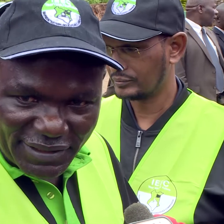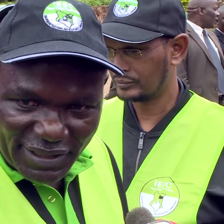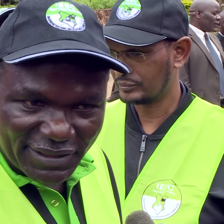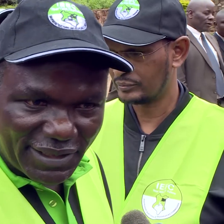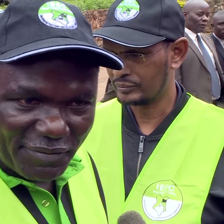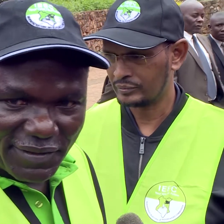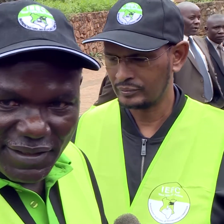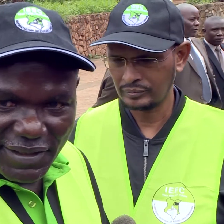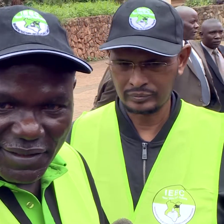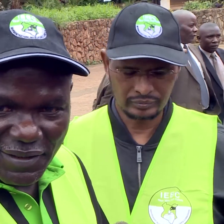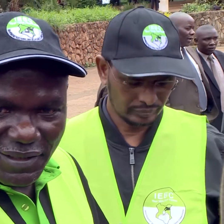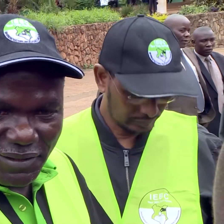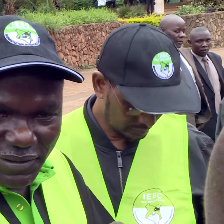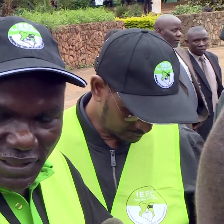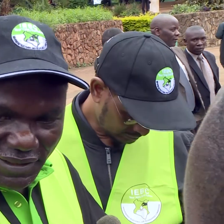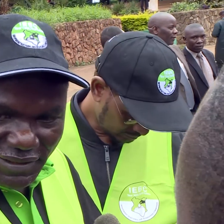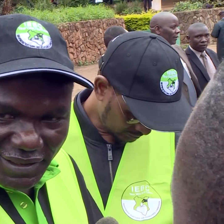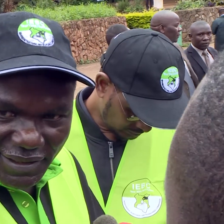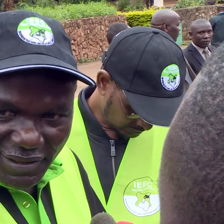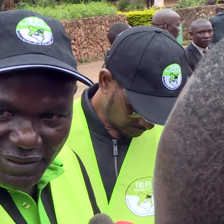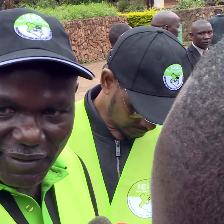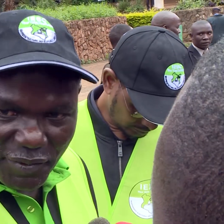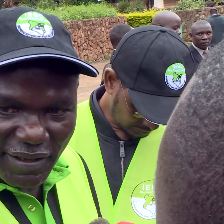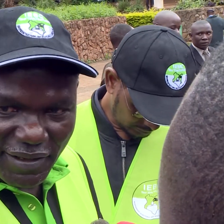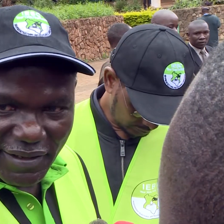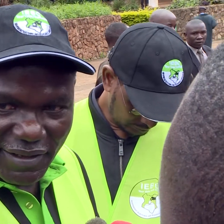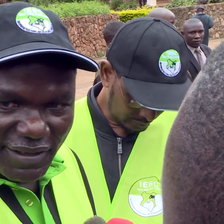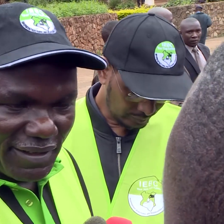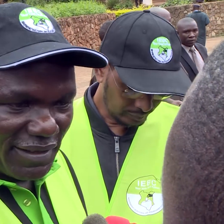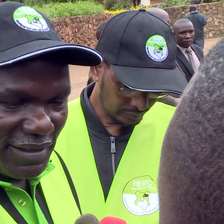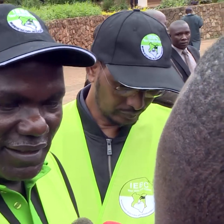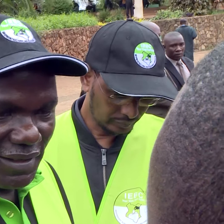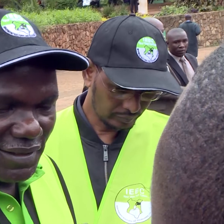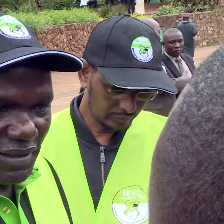ya kujiandikisha last time, wanaweza kujiandikisha.